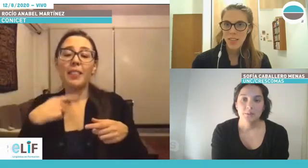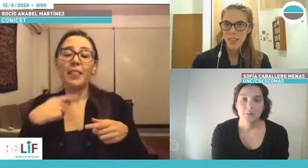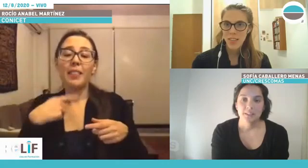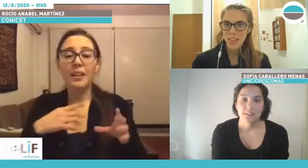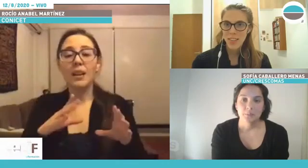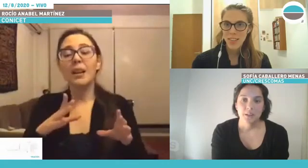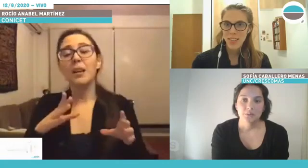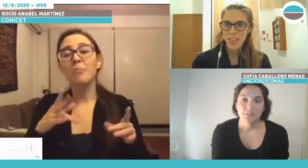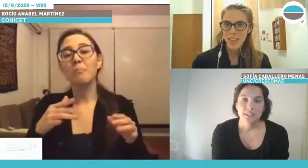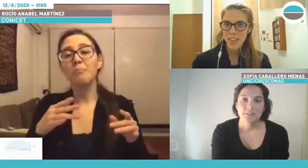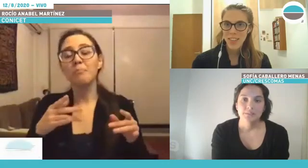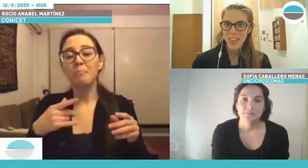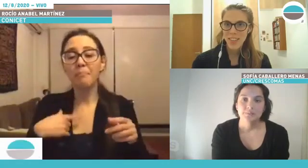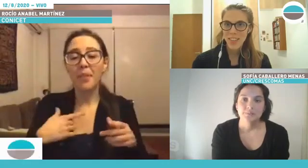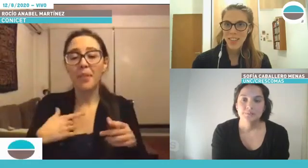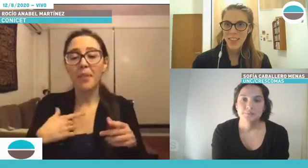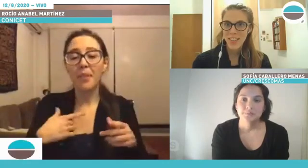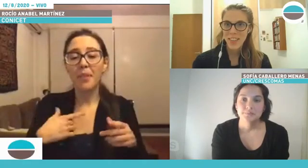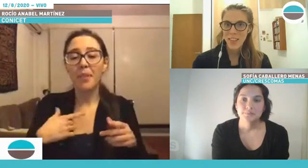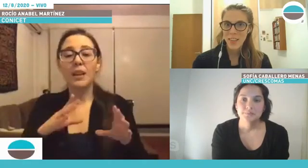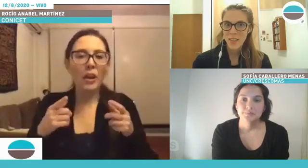La última parte de tu pregunta,